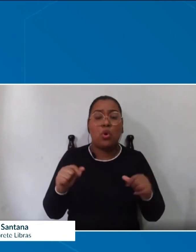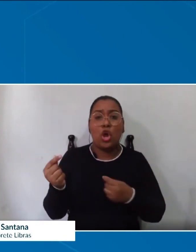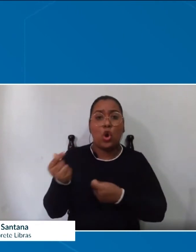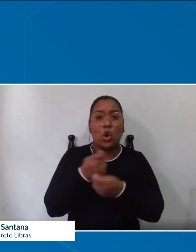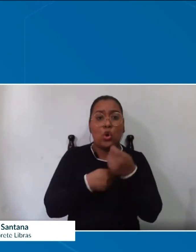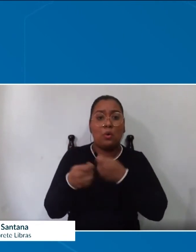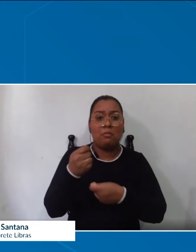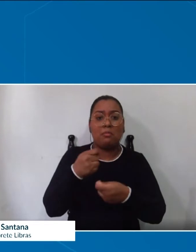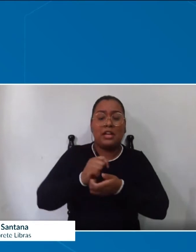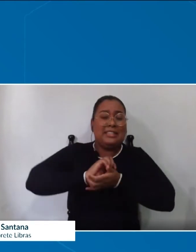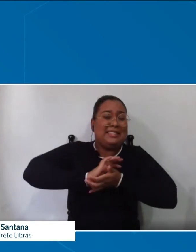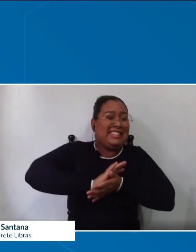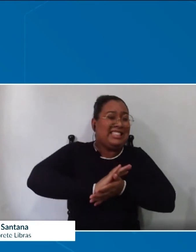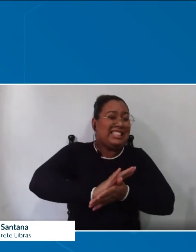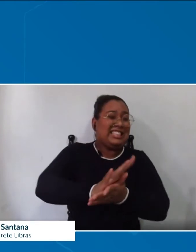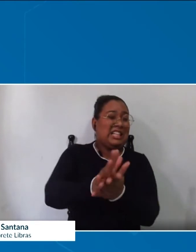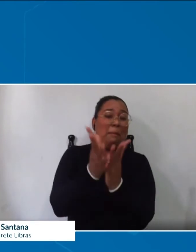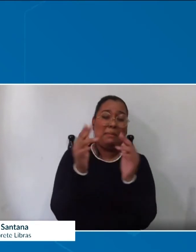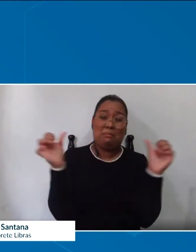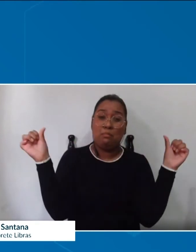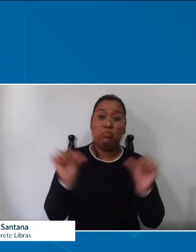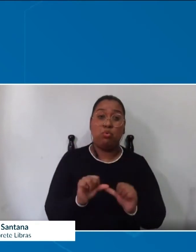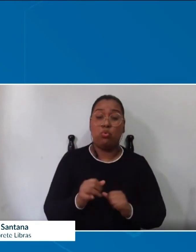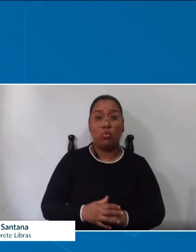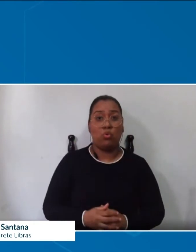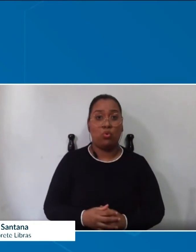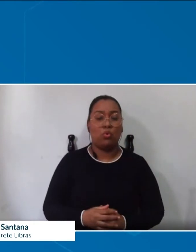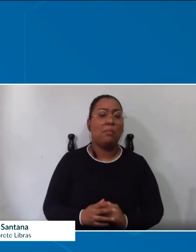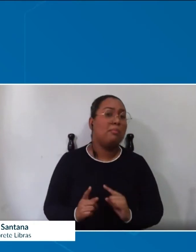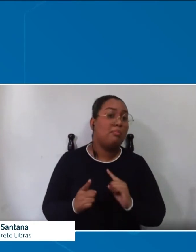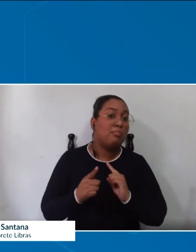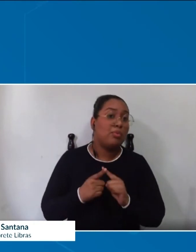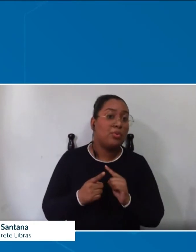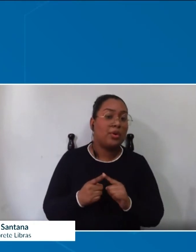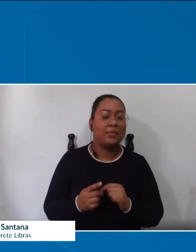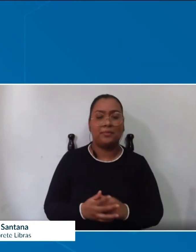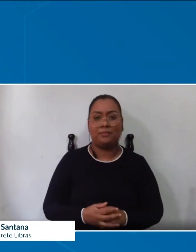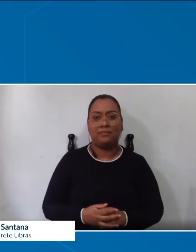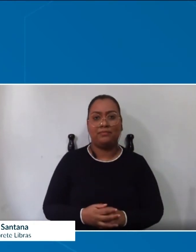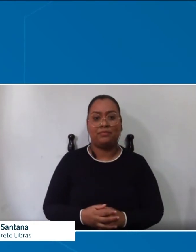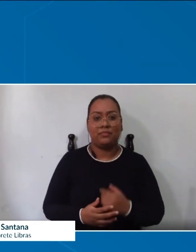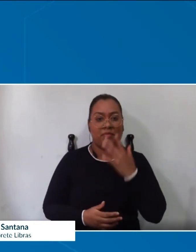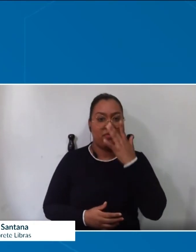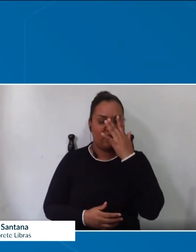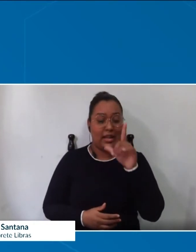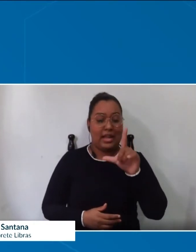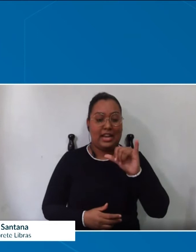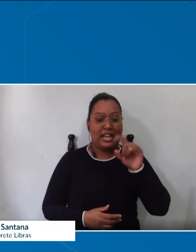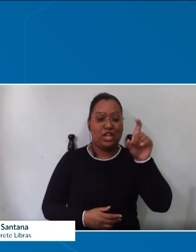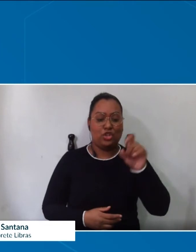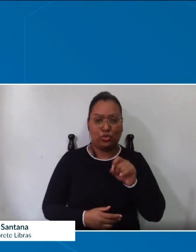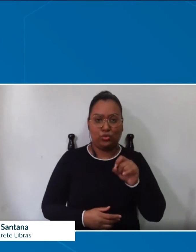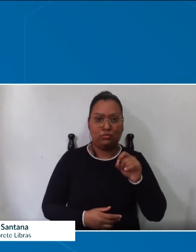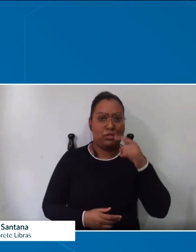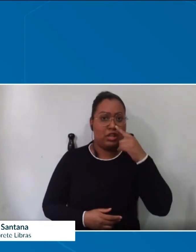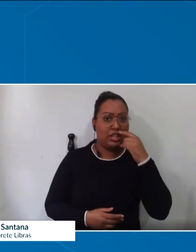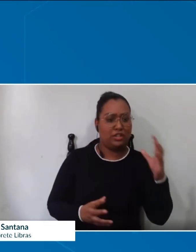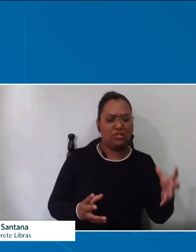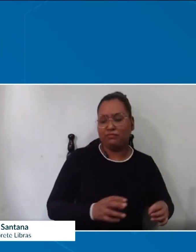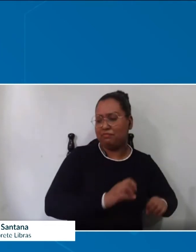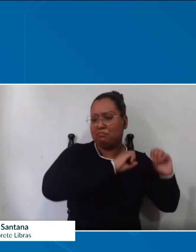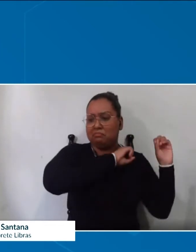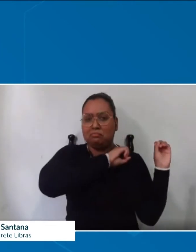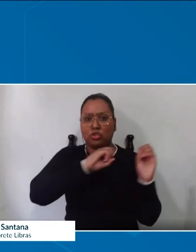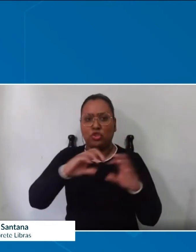estamos sendo massacrados. Por quê? Porque uma das coisas que nós fazemos é jogar o nosso lixo no meio ambiente. Nós